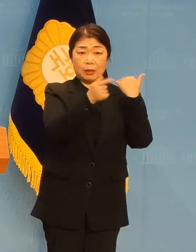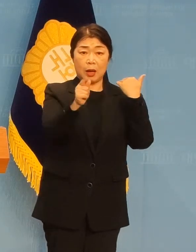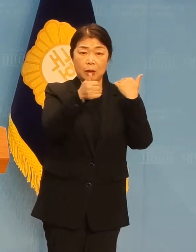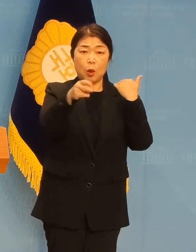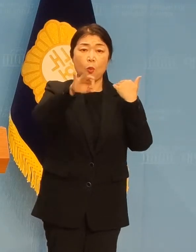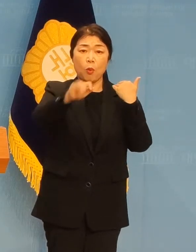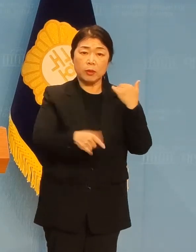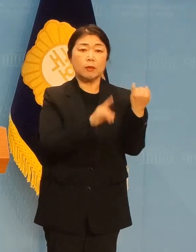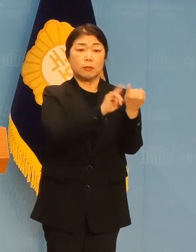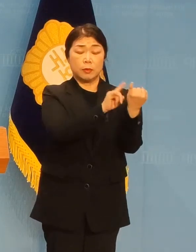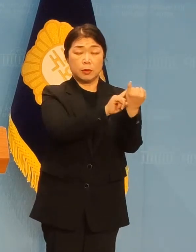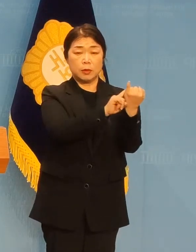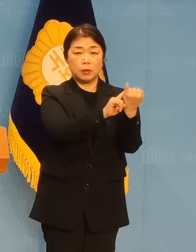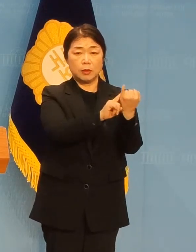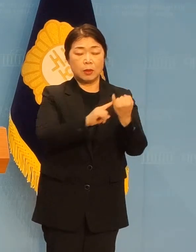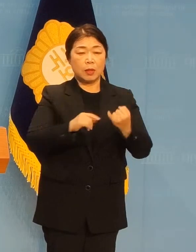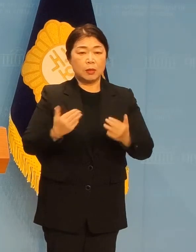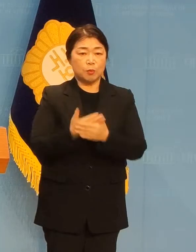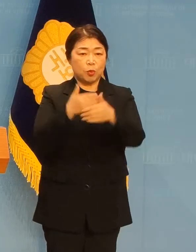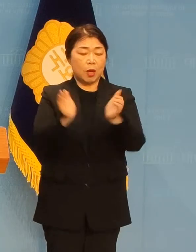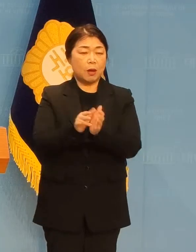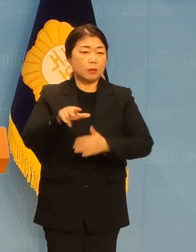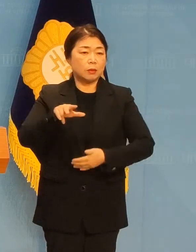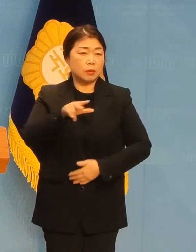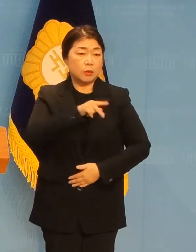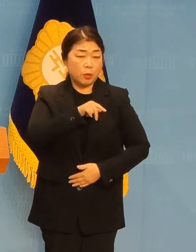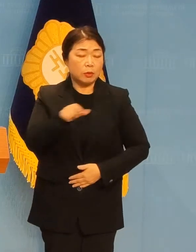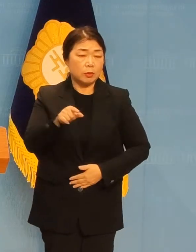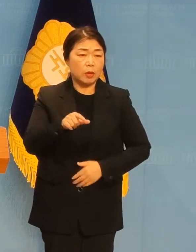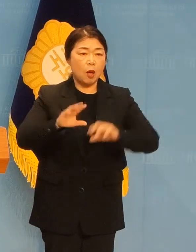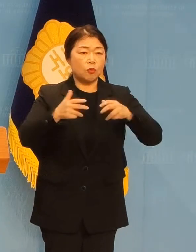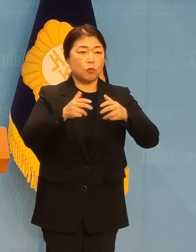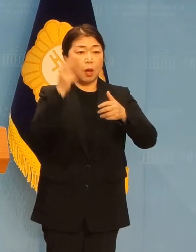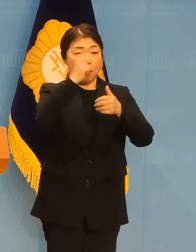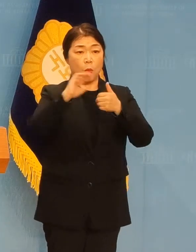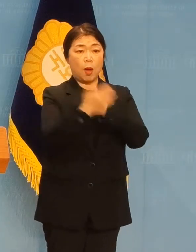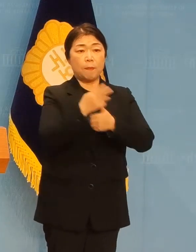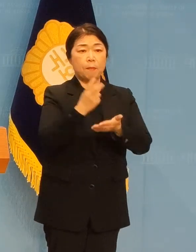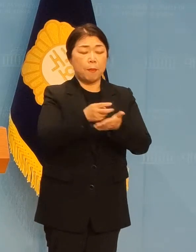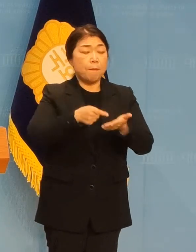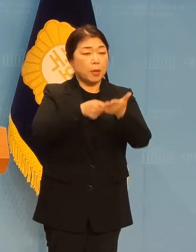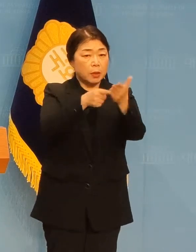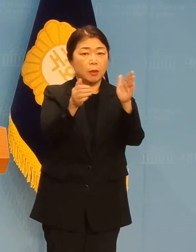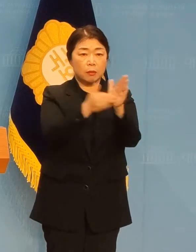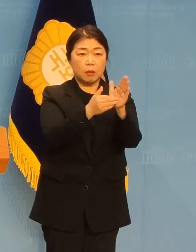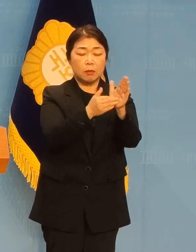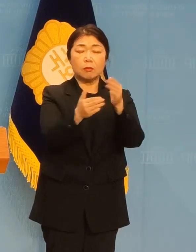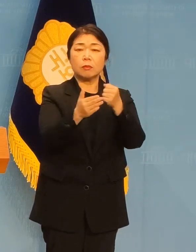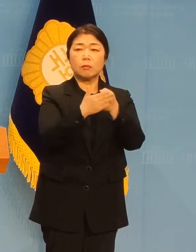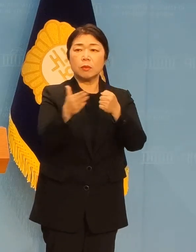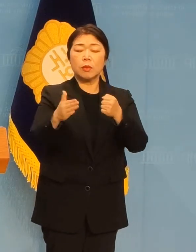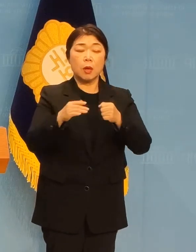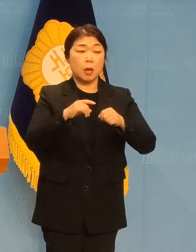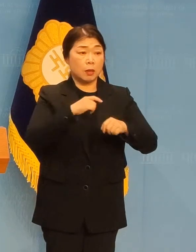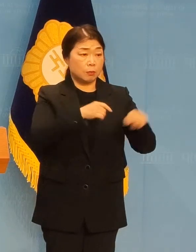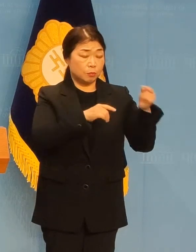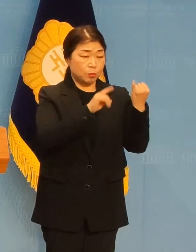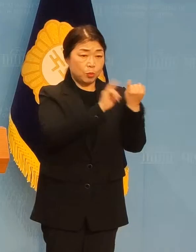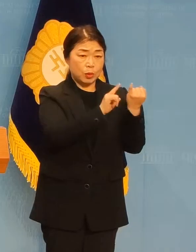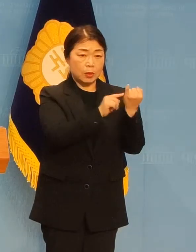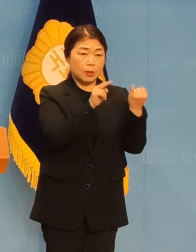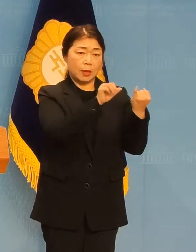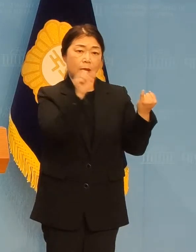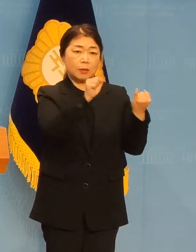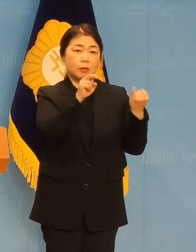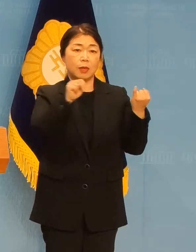국가보안법 폐지안을 발의했다며 자신의 소셜미디어에 민주당 의원들까지 대거 동참해 32명이